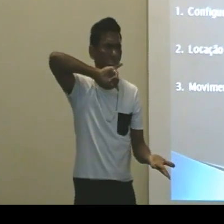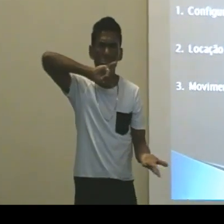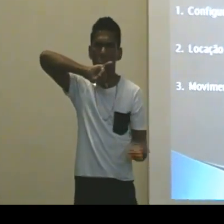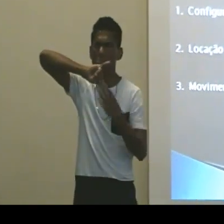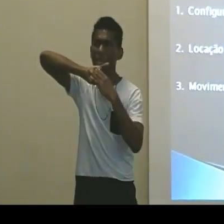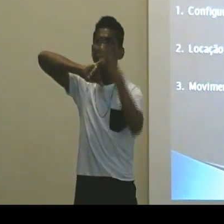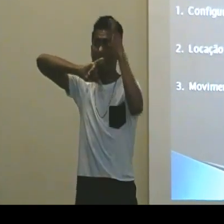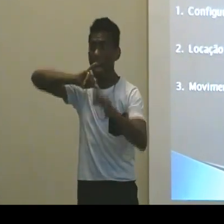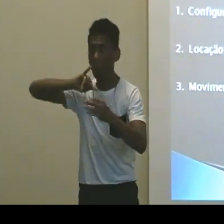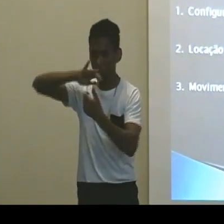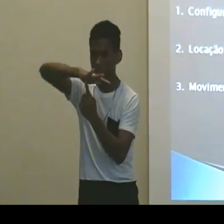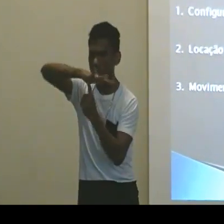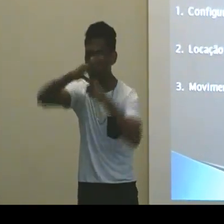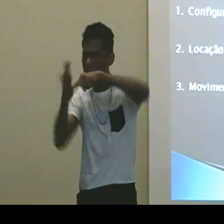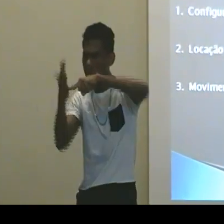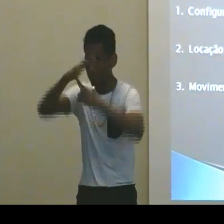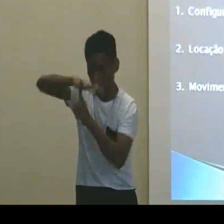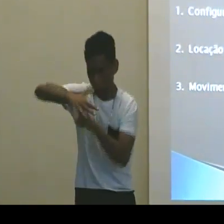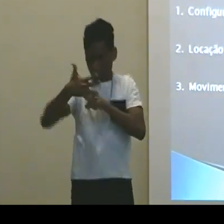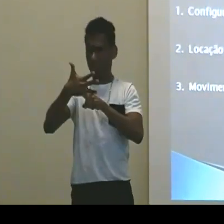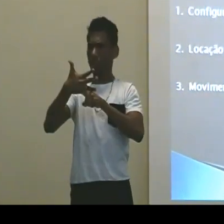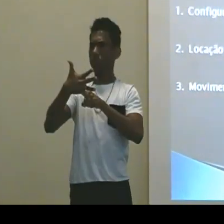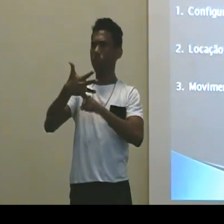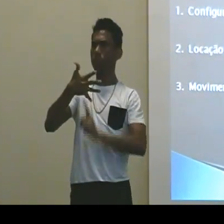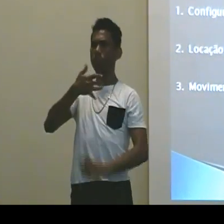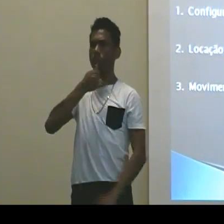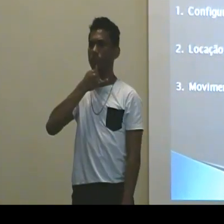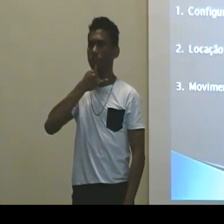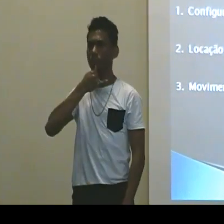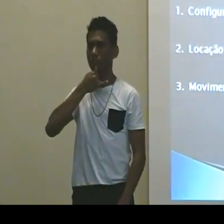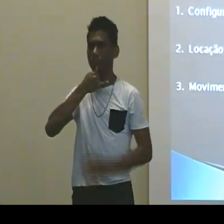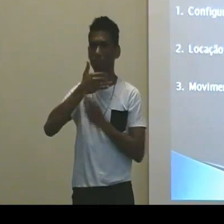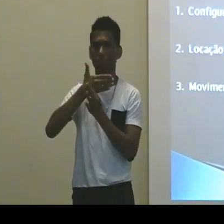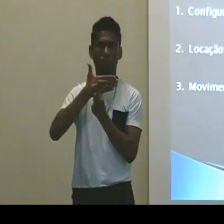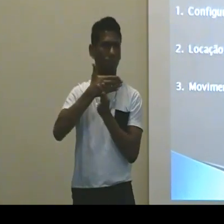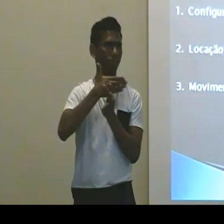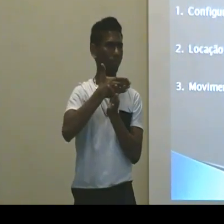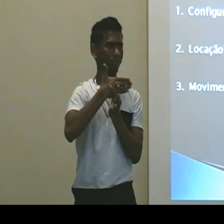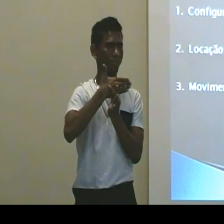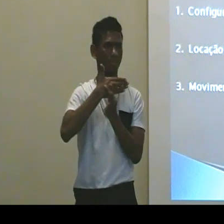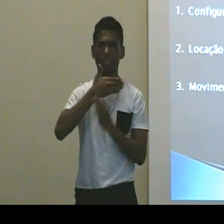Não, a configuração de mão, o local, a orientação da palma da mão estava errada.